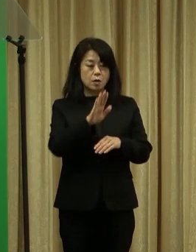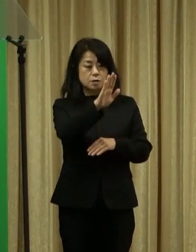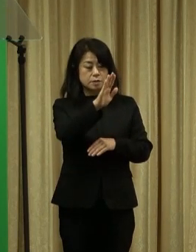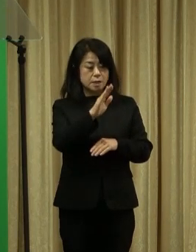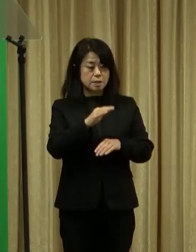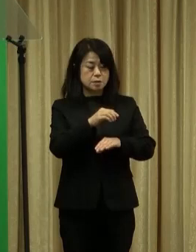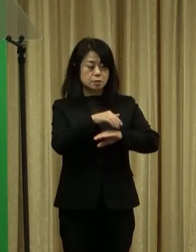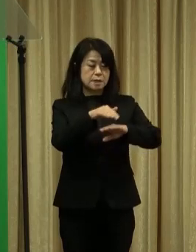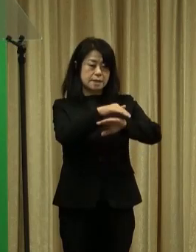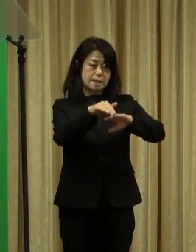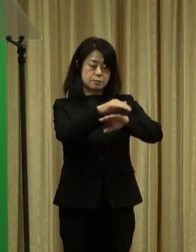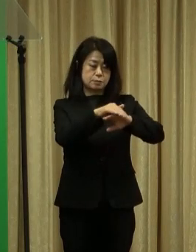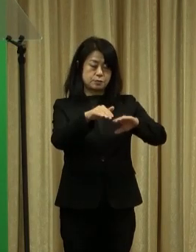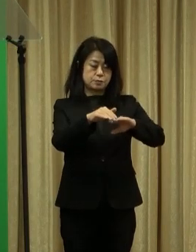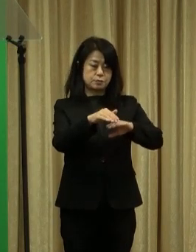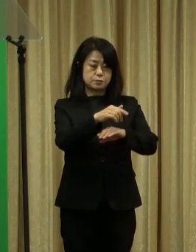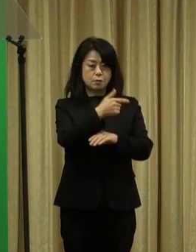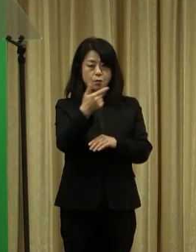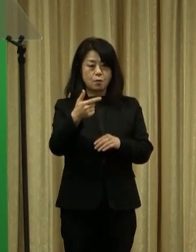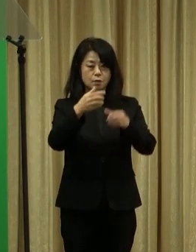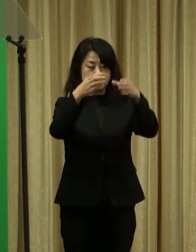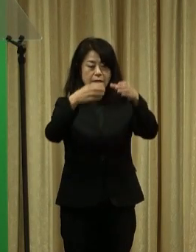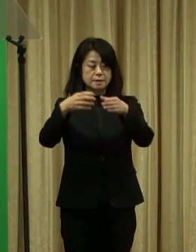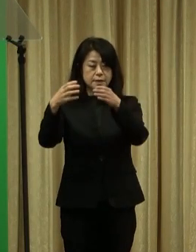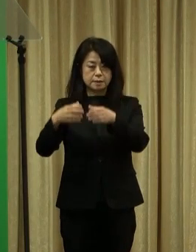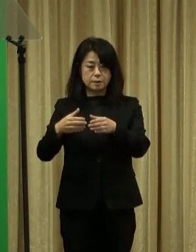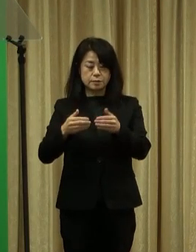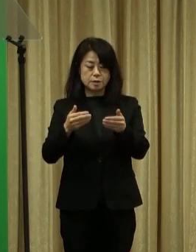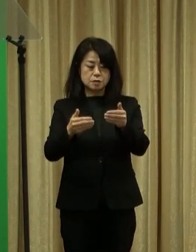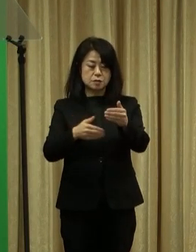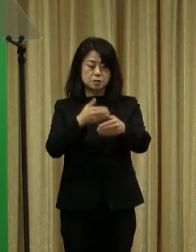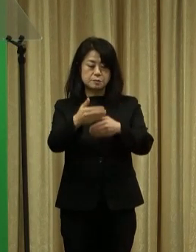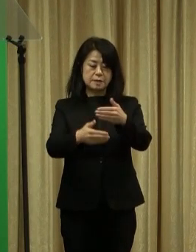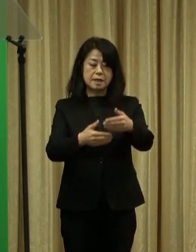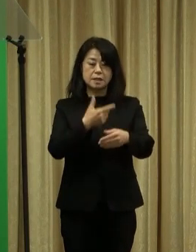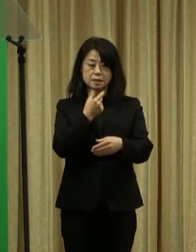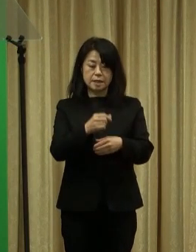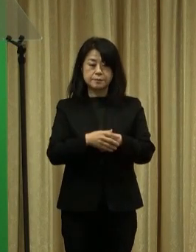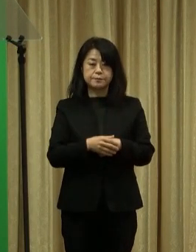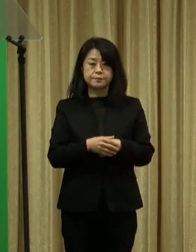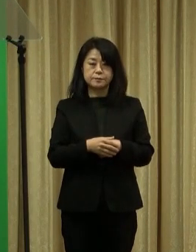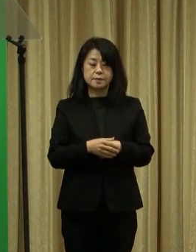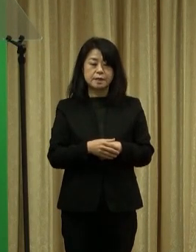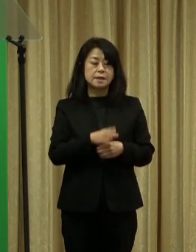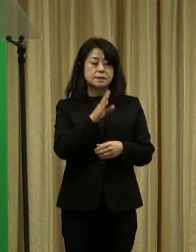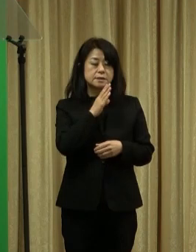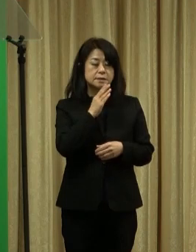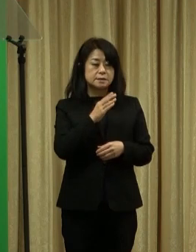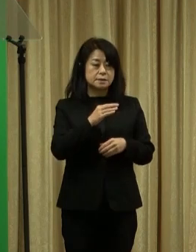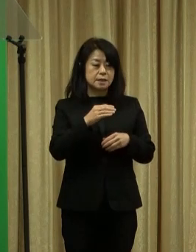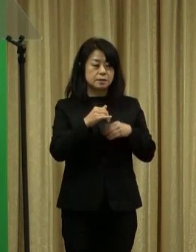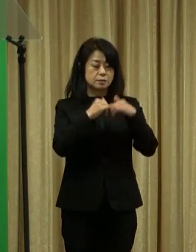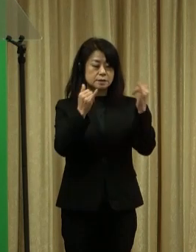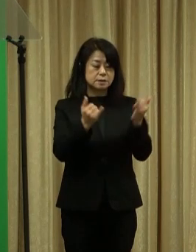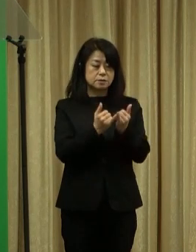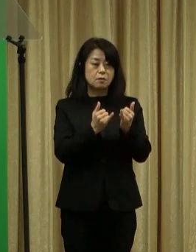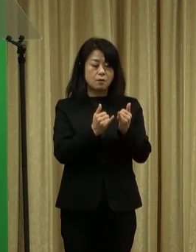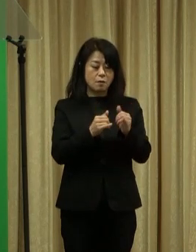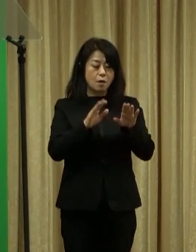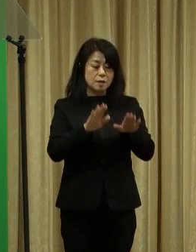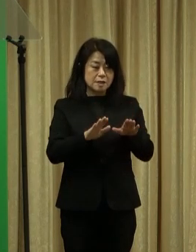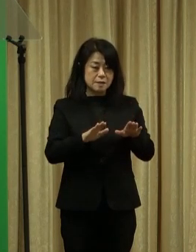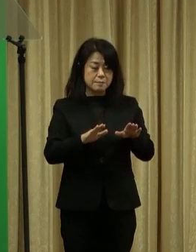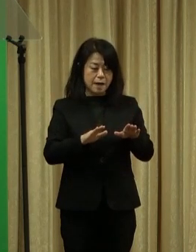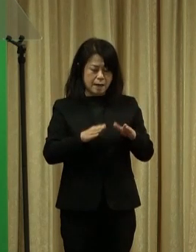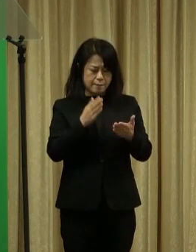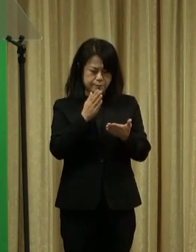きな柱ですので、進めていきたいと考えています。とめますと、リアル人口を何とかもで踏みとどま